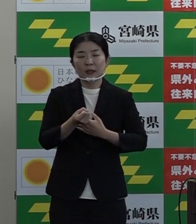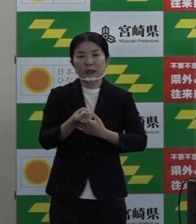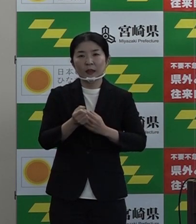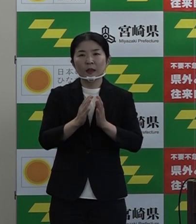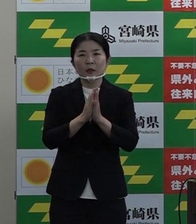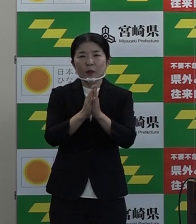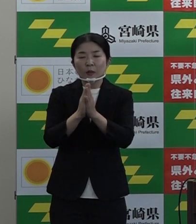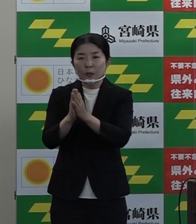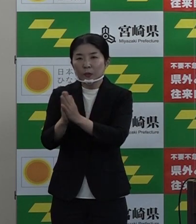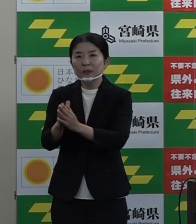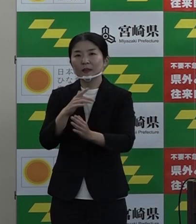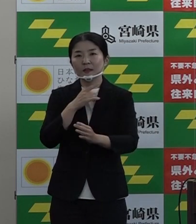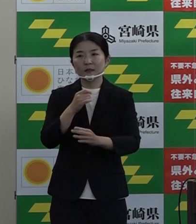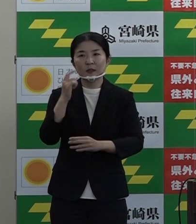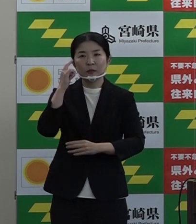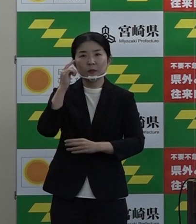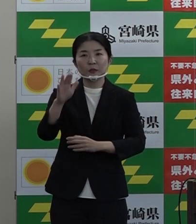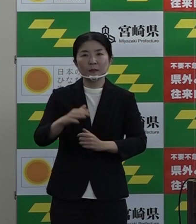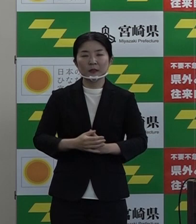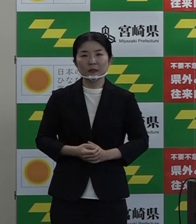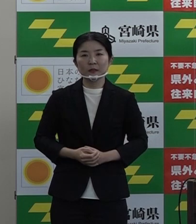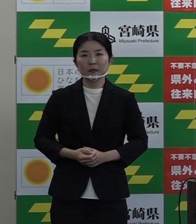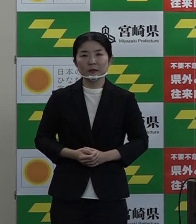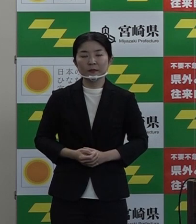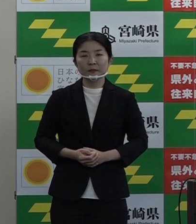お願いをしたいというふうに考えております。